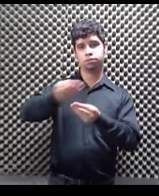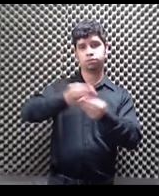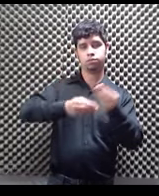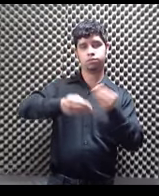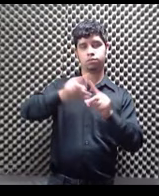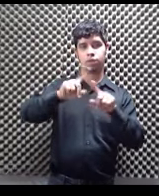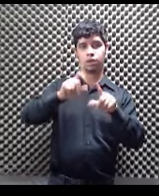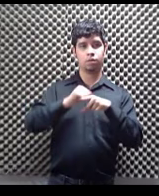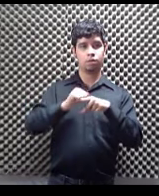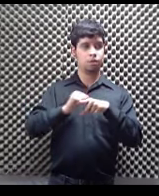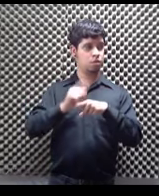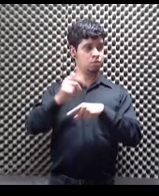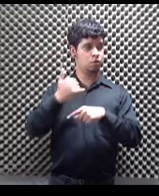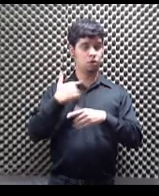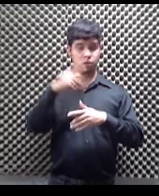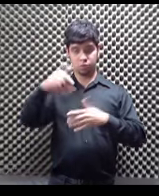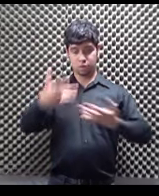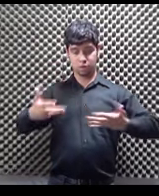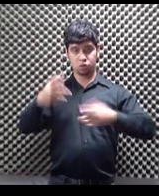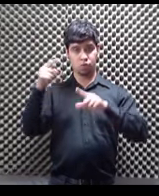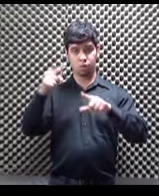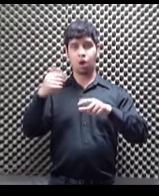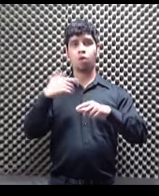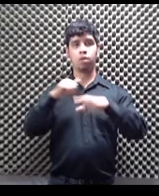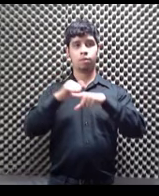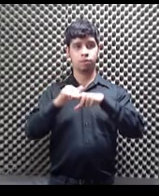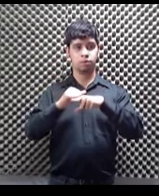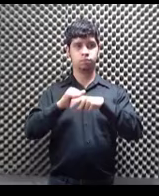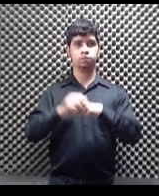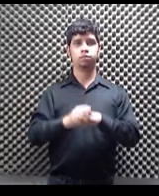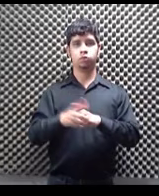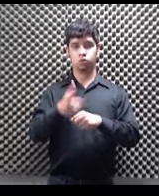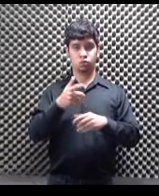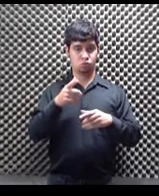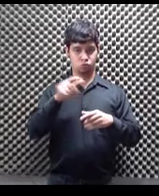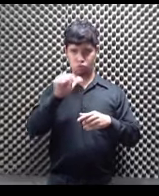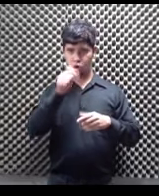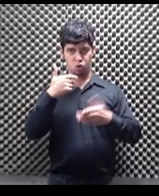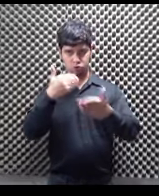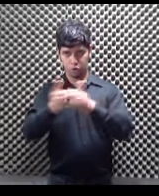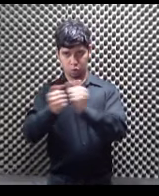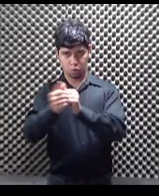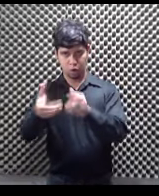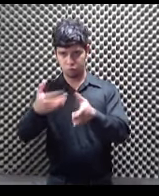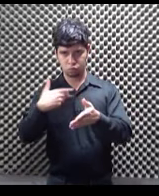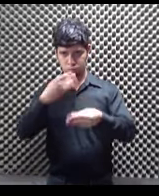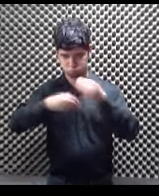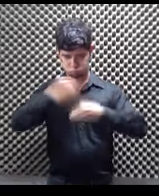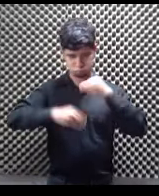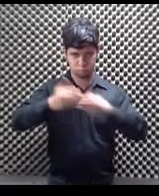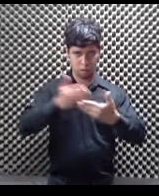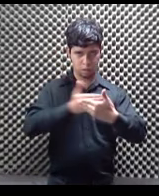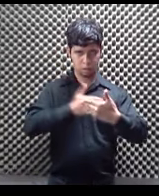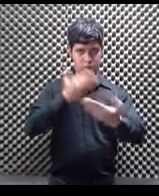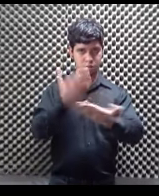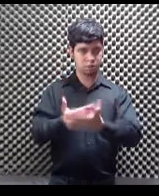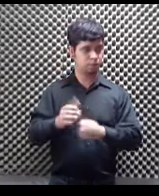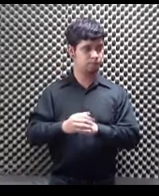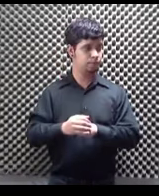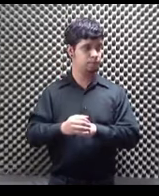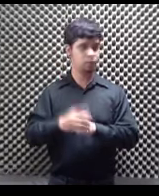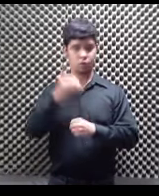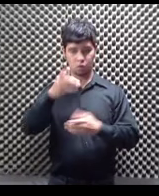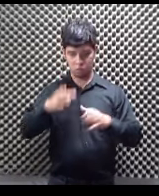ensayo. Porque pero yo voy ahorita para un ensayo. Pero que no llegue al ensayo. Tú resuelves eso antes en el camino. No llega. ¿De dónde llega esa sin maravilla? Trufa.